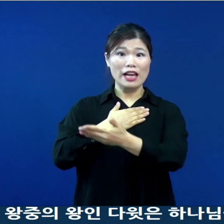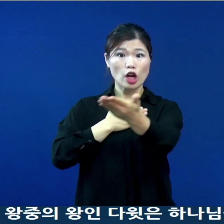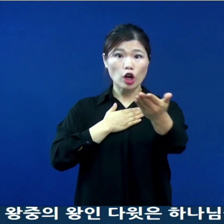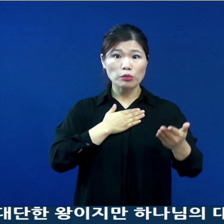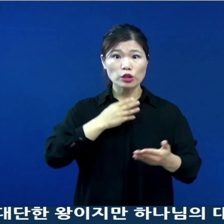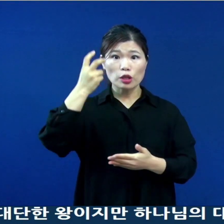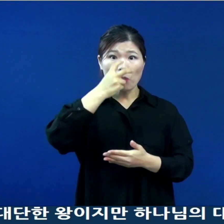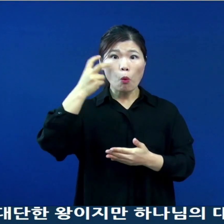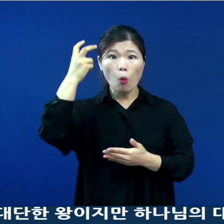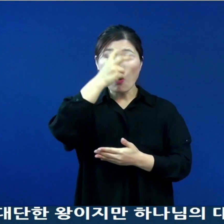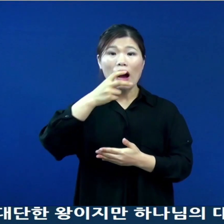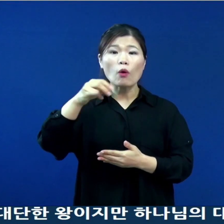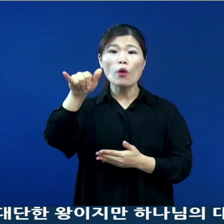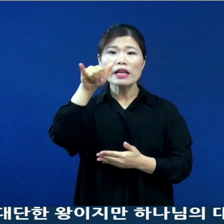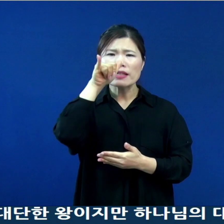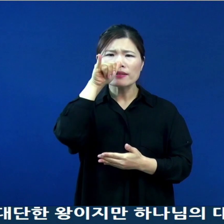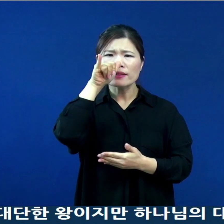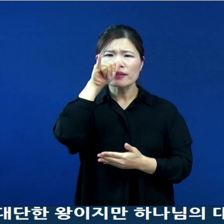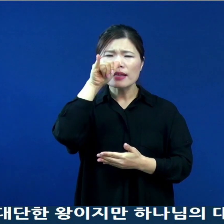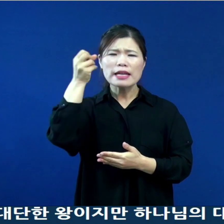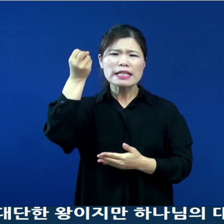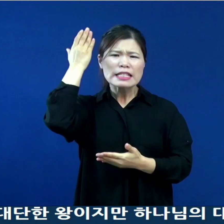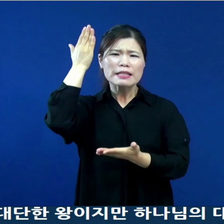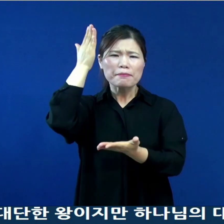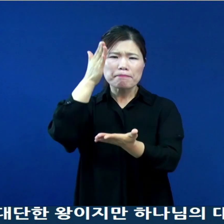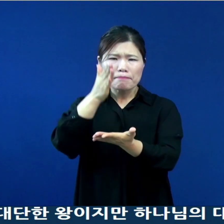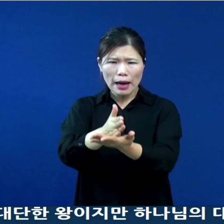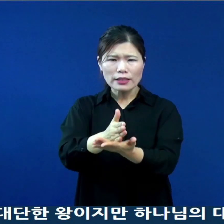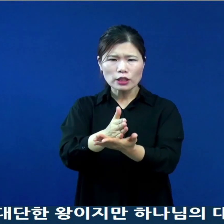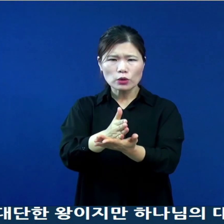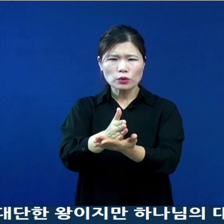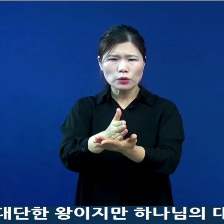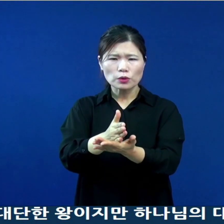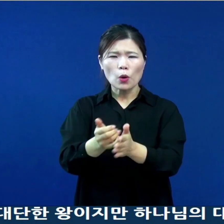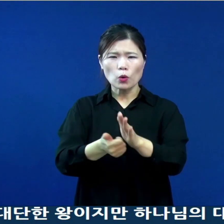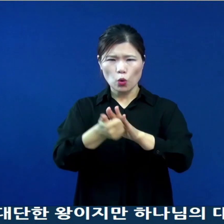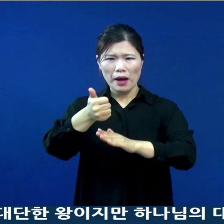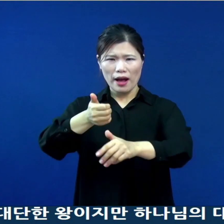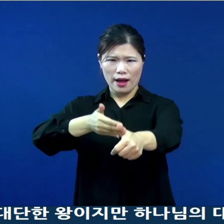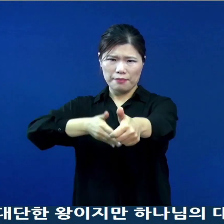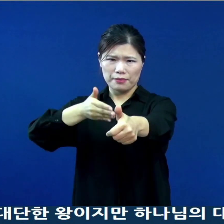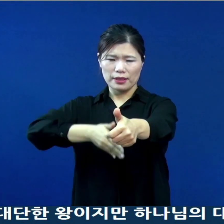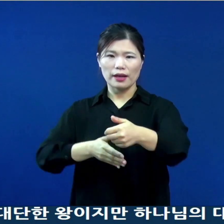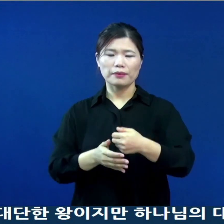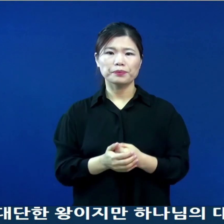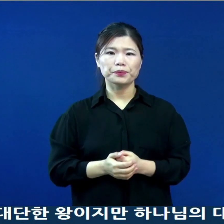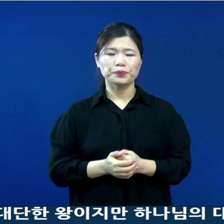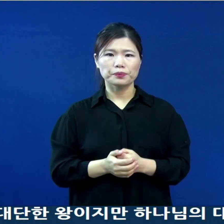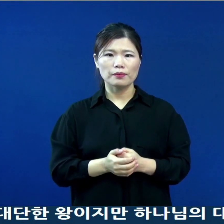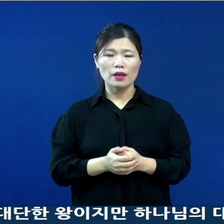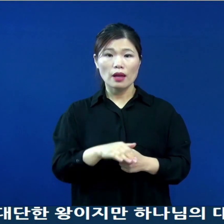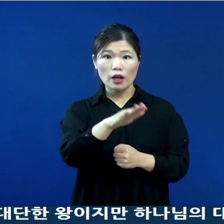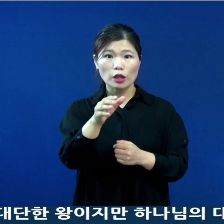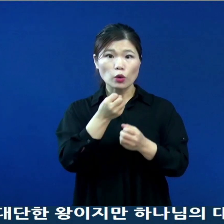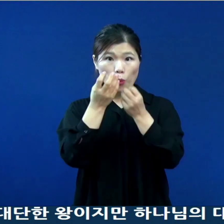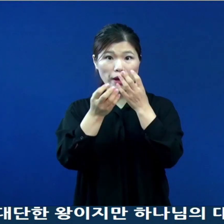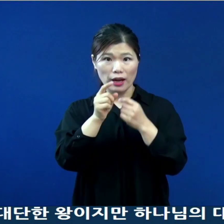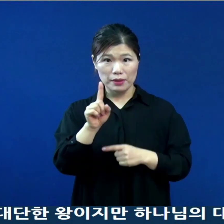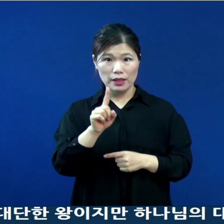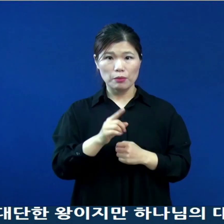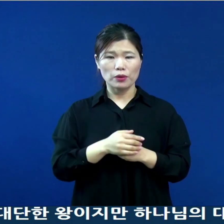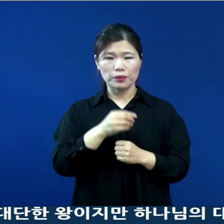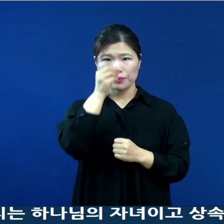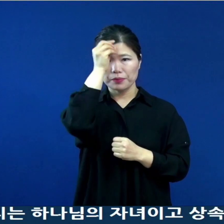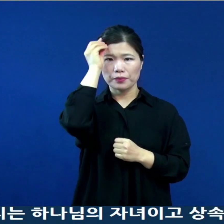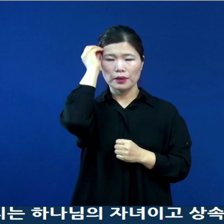잊지 아니하는 믿음의 자리로 돌아오시기를 주 안에서 소망하며 축복합니다. 그때 우리가 고백할 수 있는 겁니다. 그